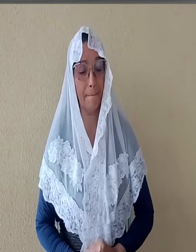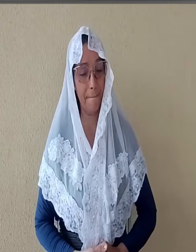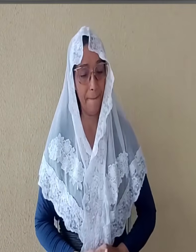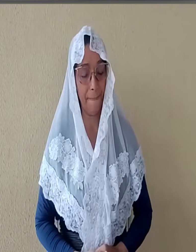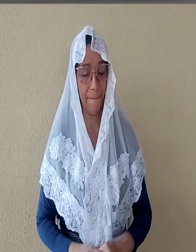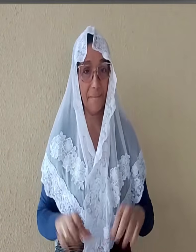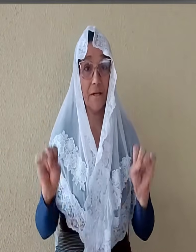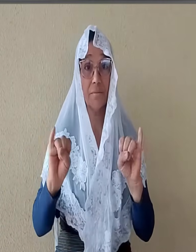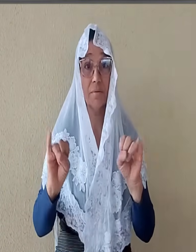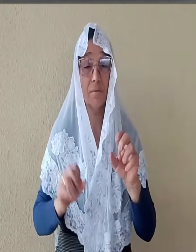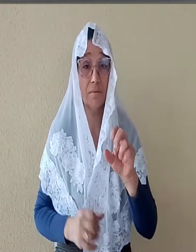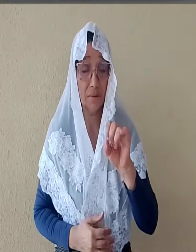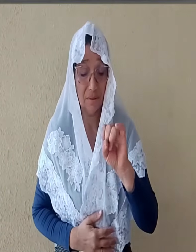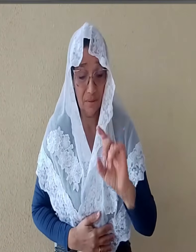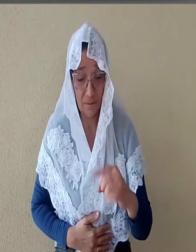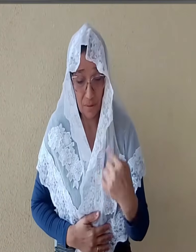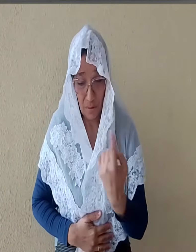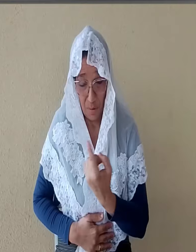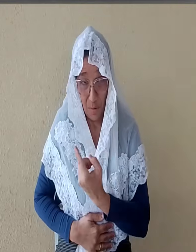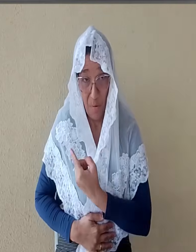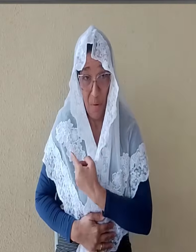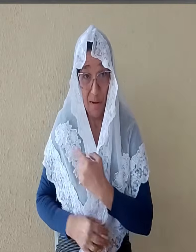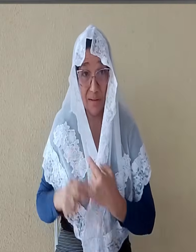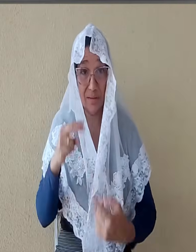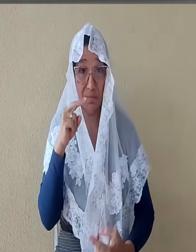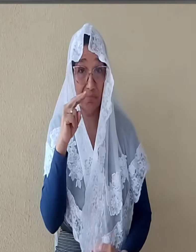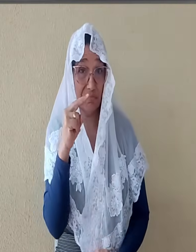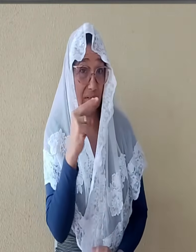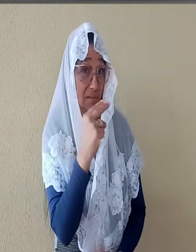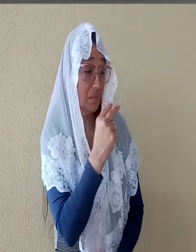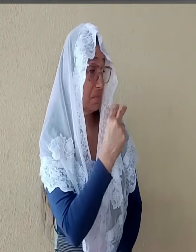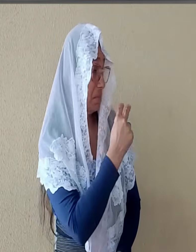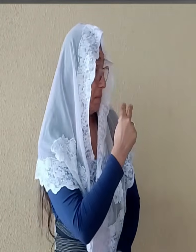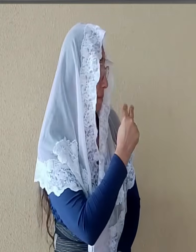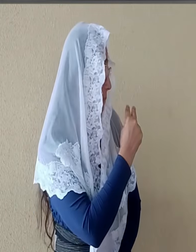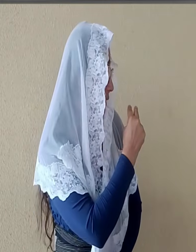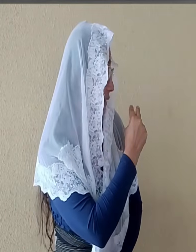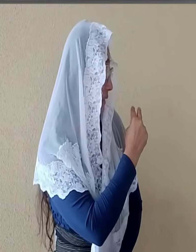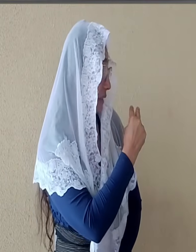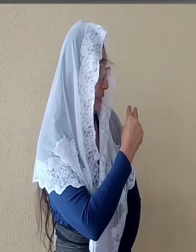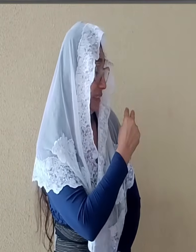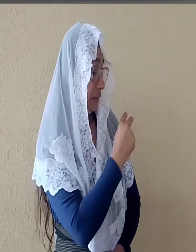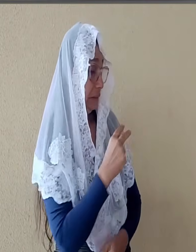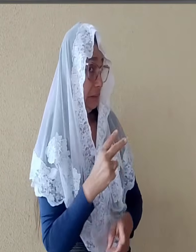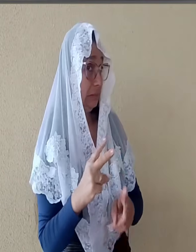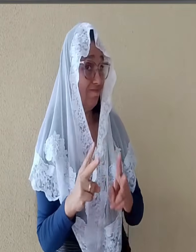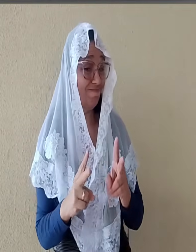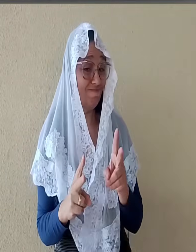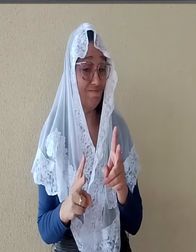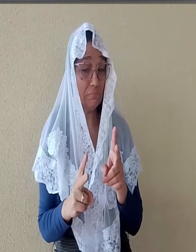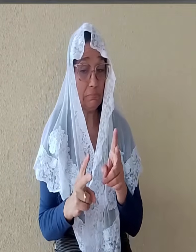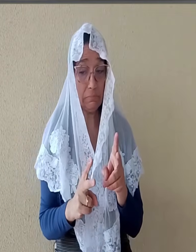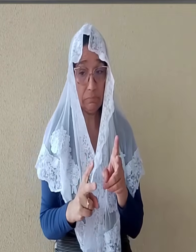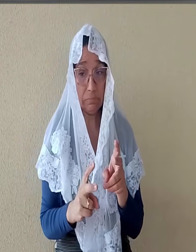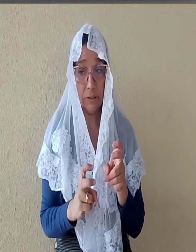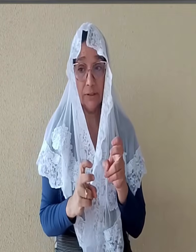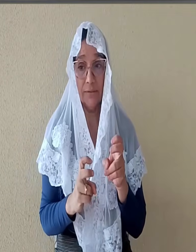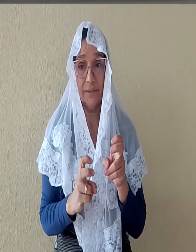nós vemos aonde nós chegamos. Glória ao nome do Senhor. Esses 4